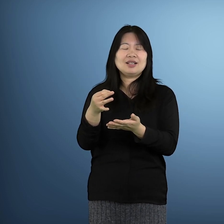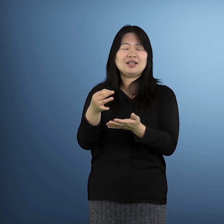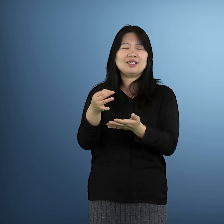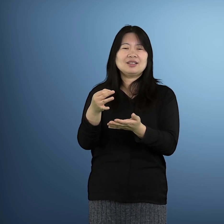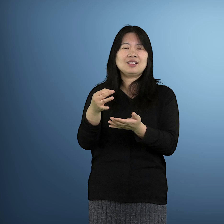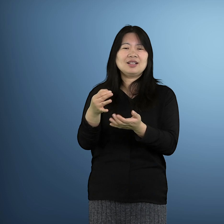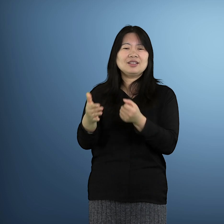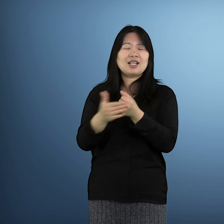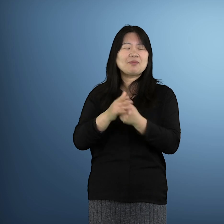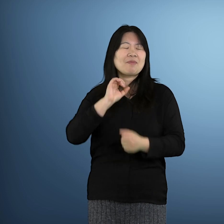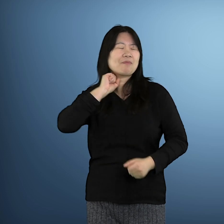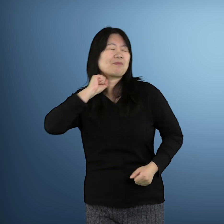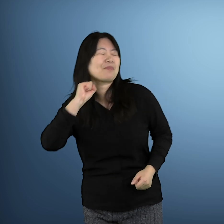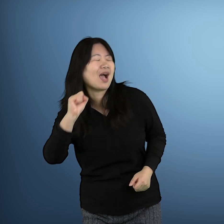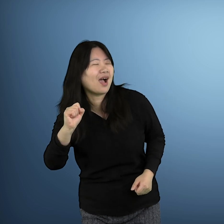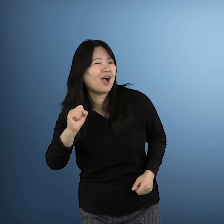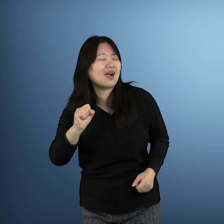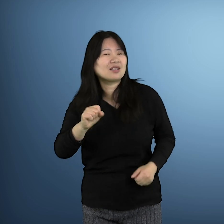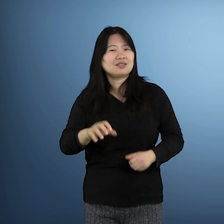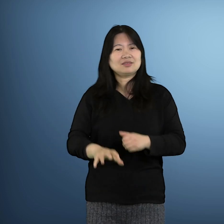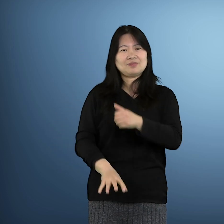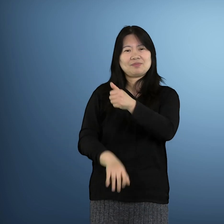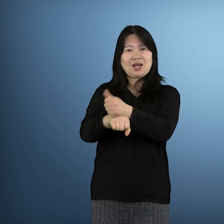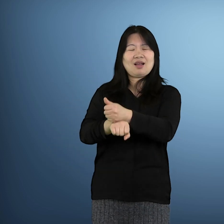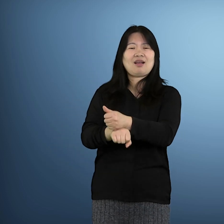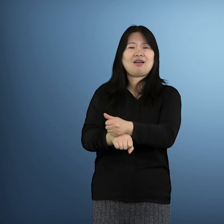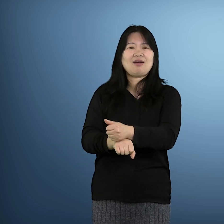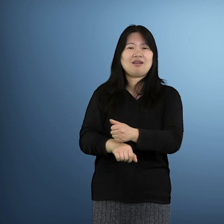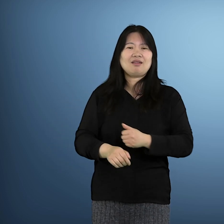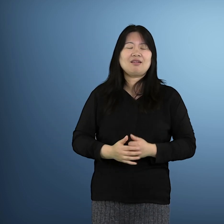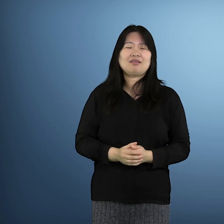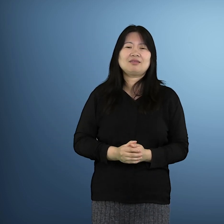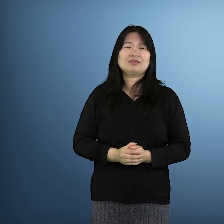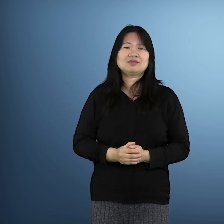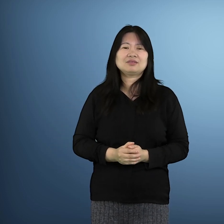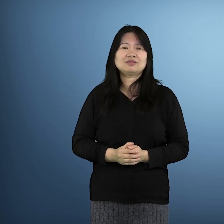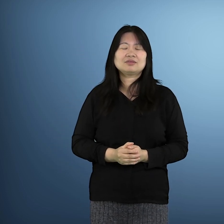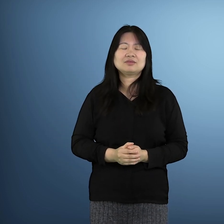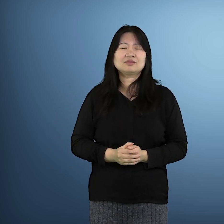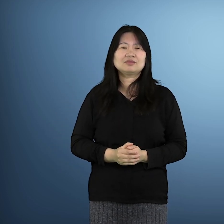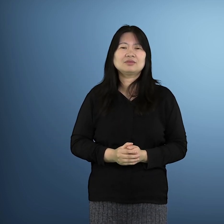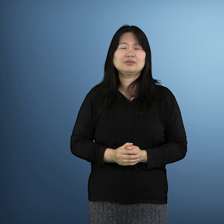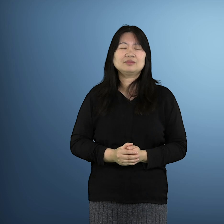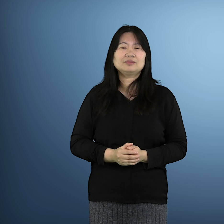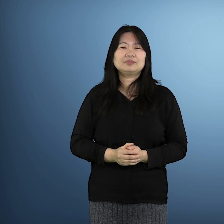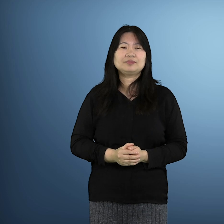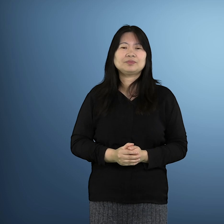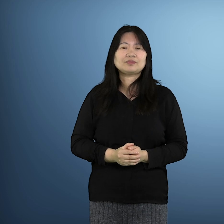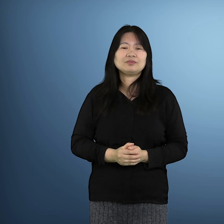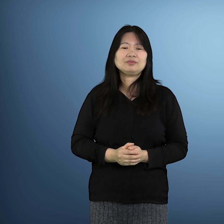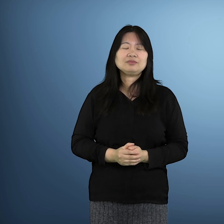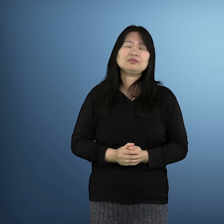묶여있고 억압당하고 속박돼 있고 벗어나지 못하고 그 속에서